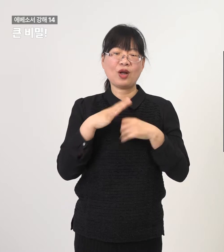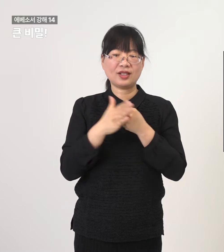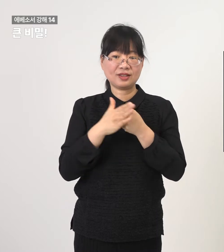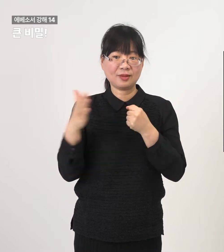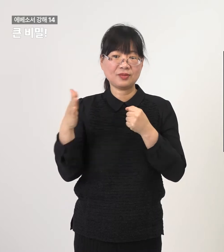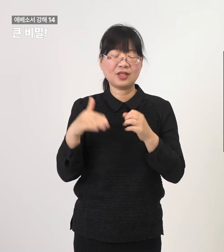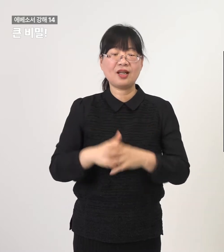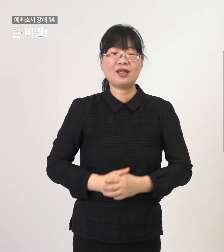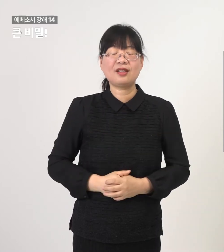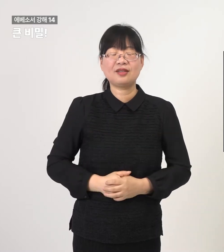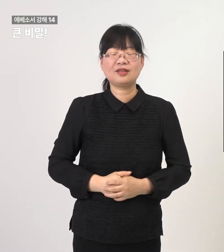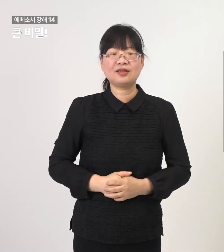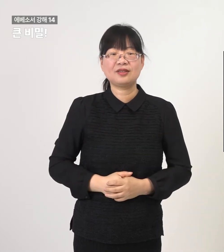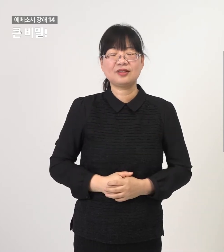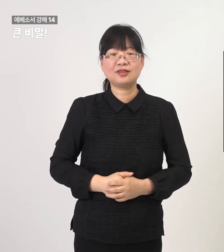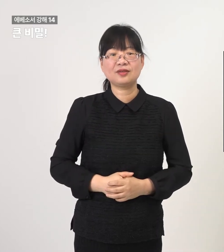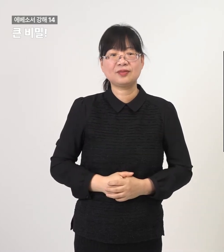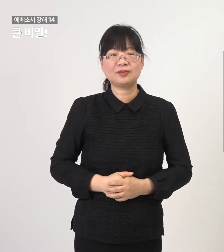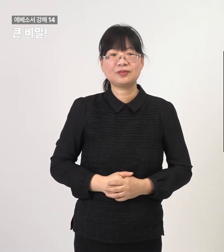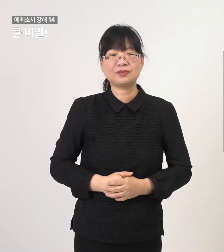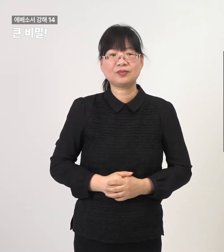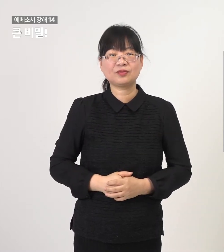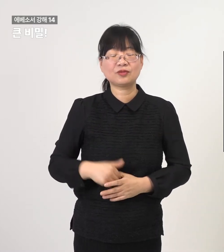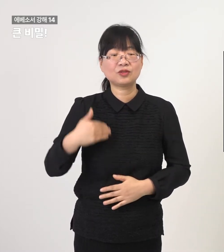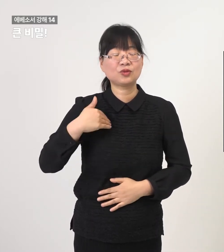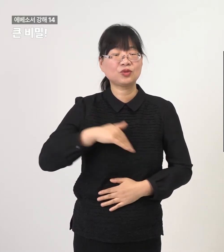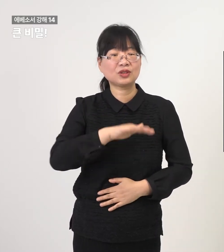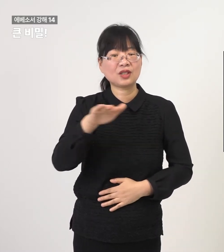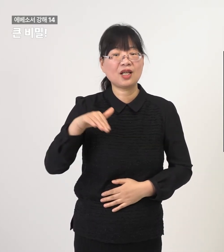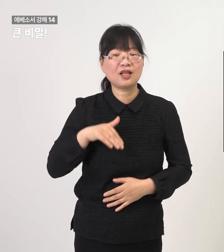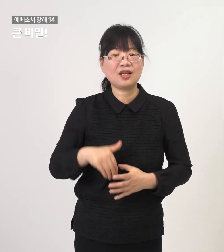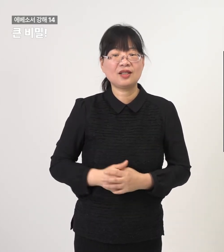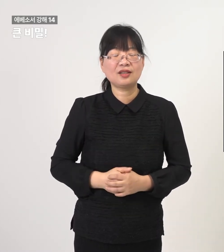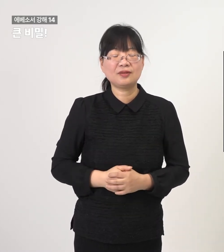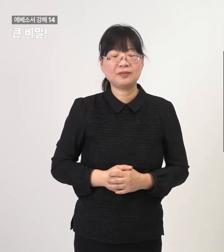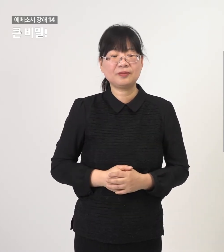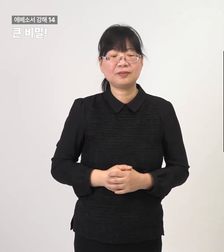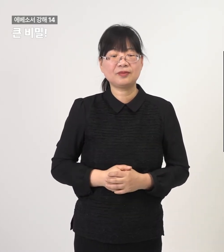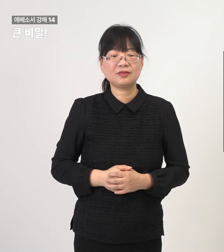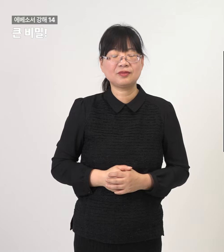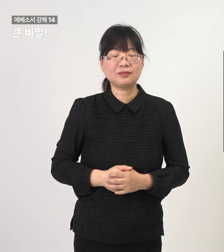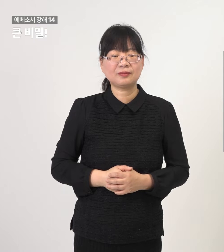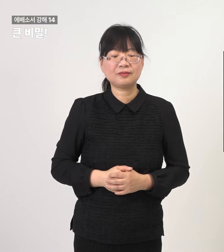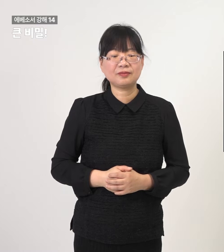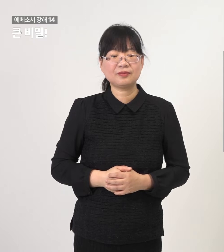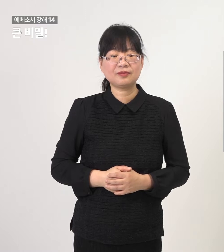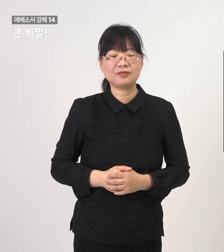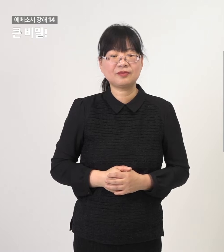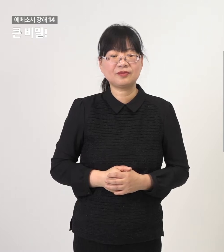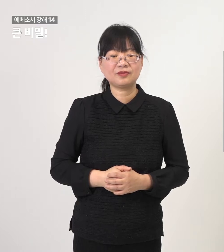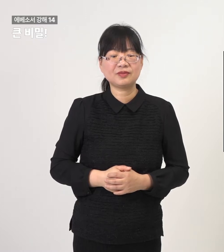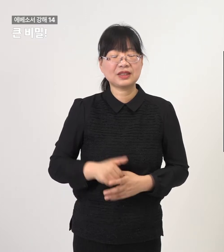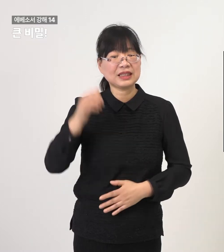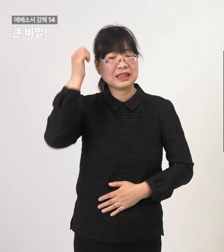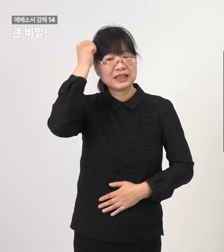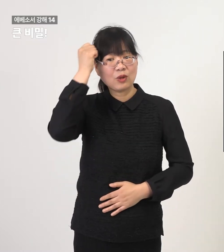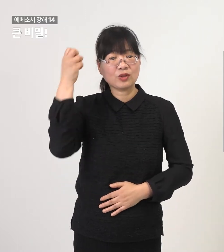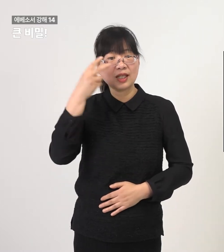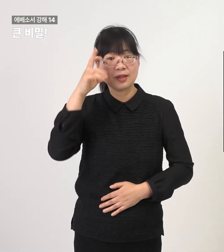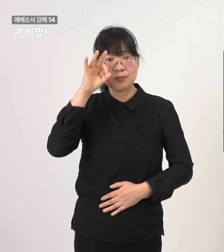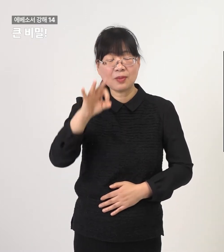두려워함으로. 그런데 우리가 아무리 이렇게 기억을 되살려